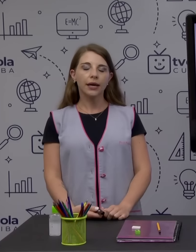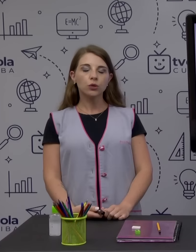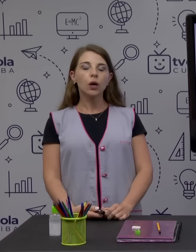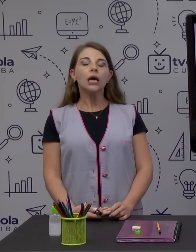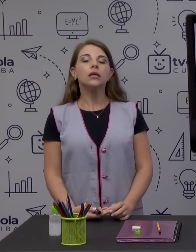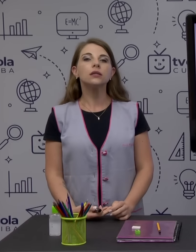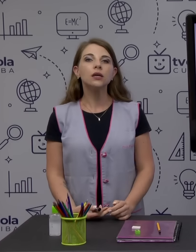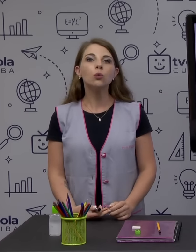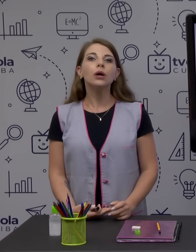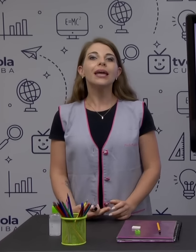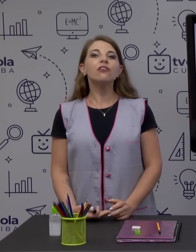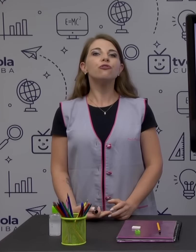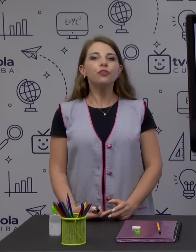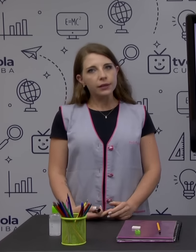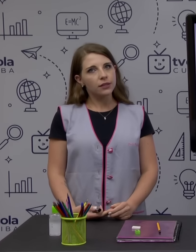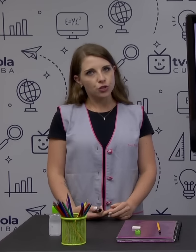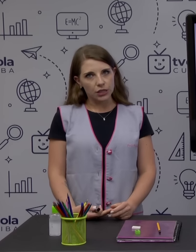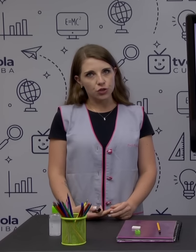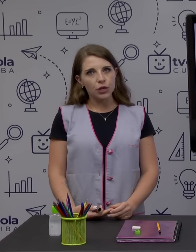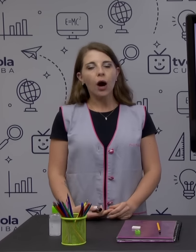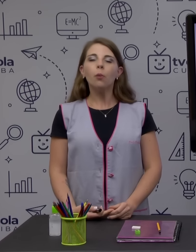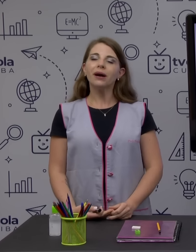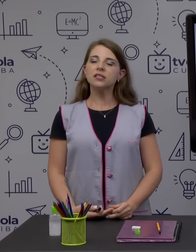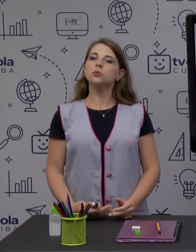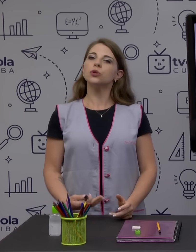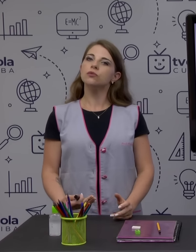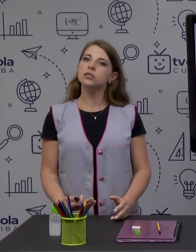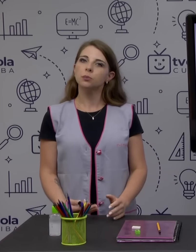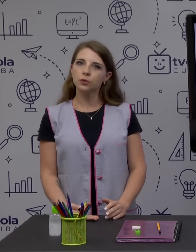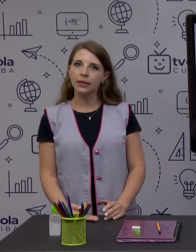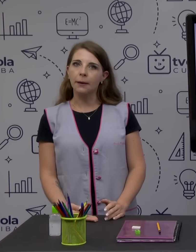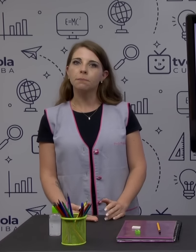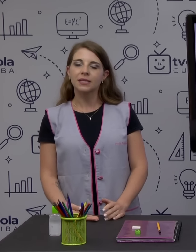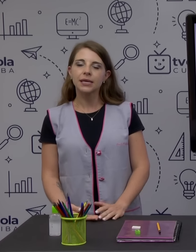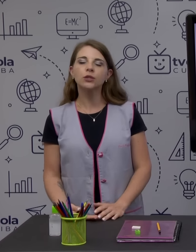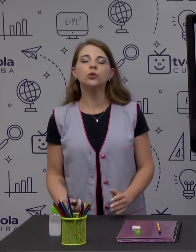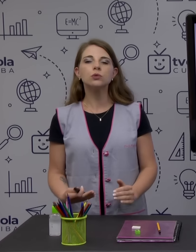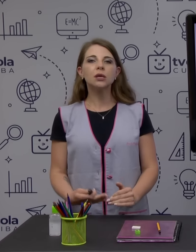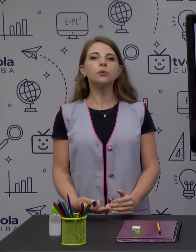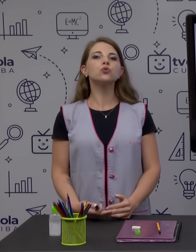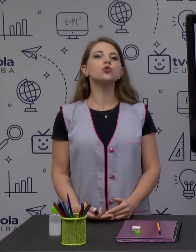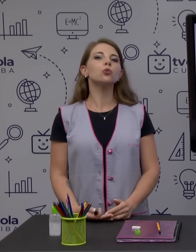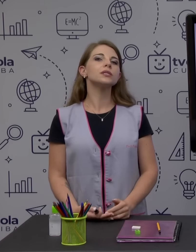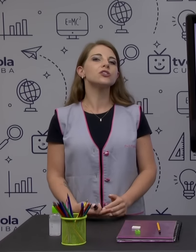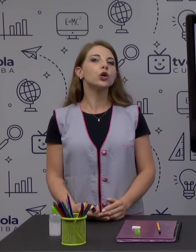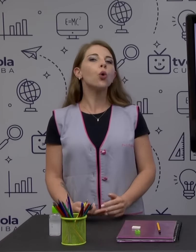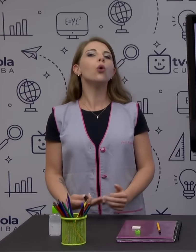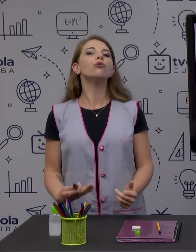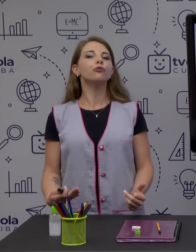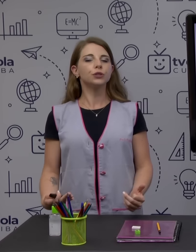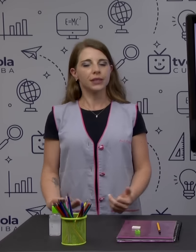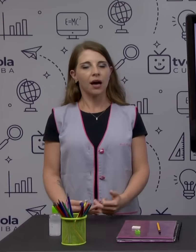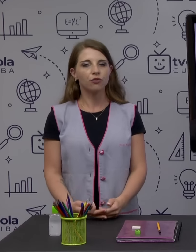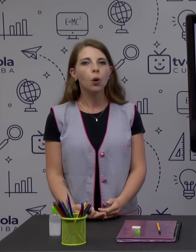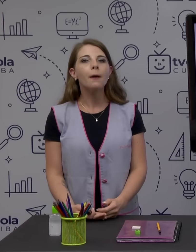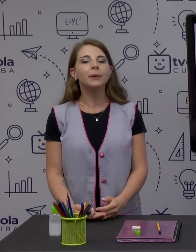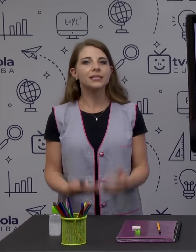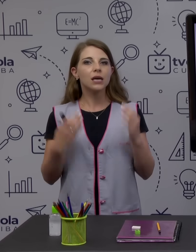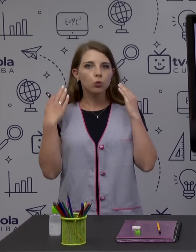certo? Então, evita, gente, ao máximo que você puder, tá certo? Então, sempre um som que seja confortável para a saúde